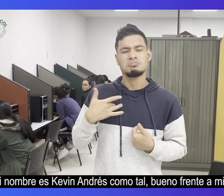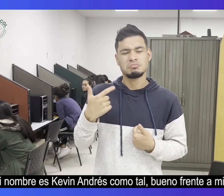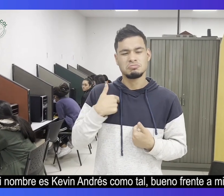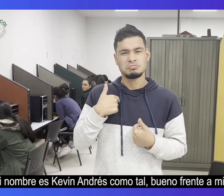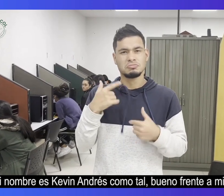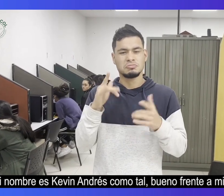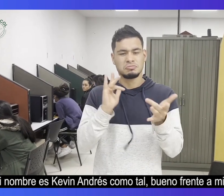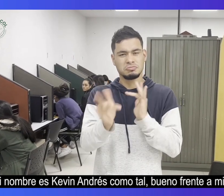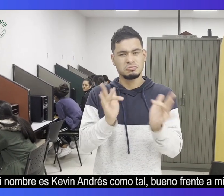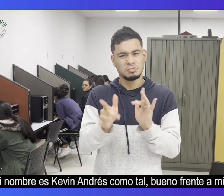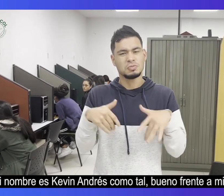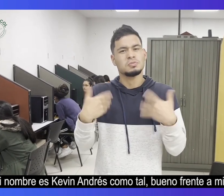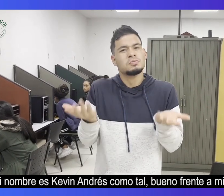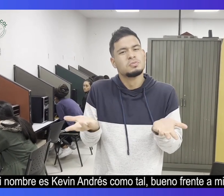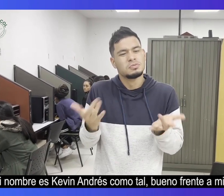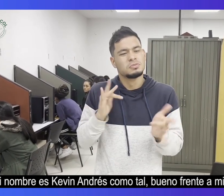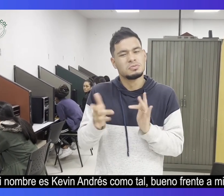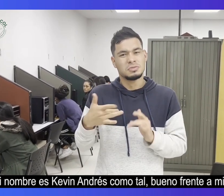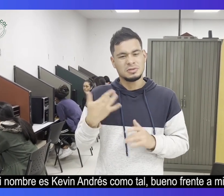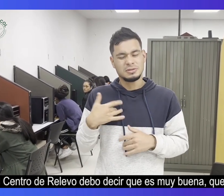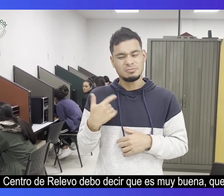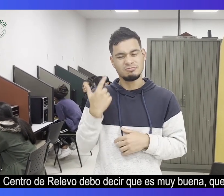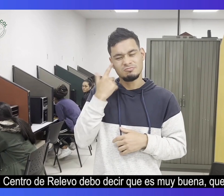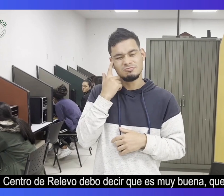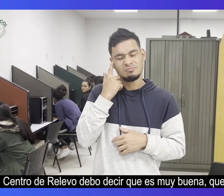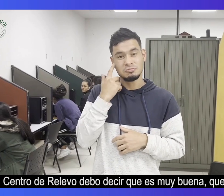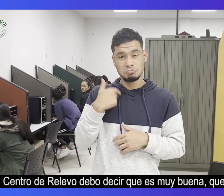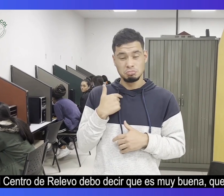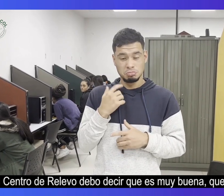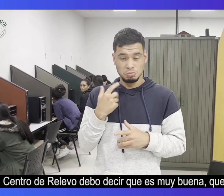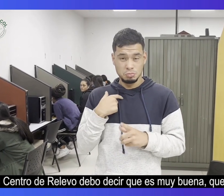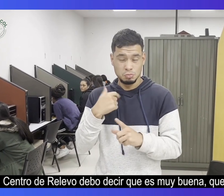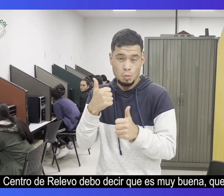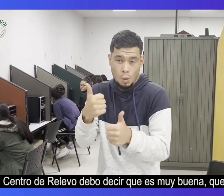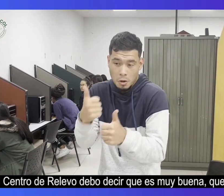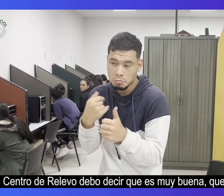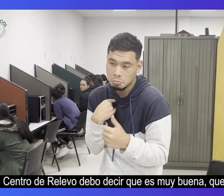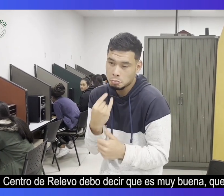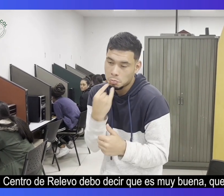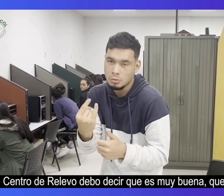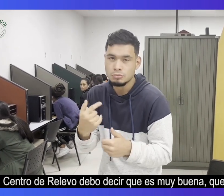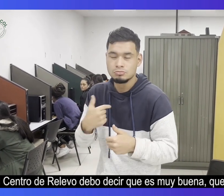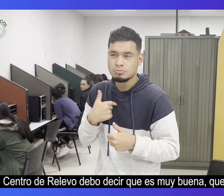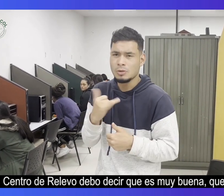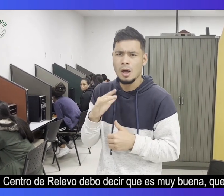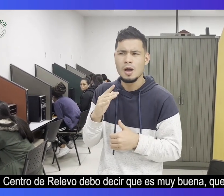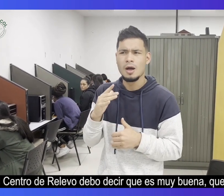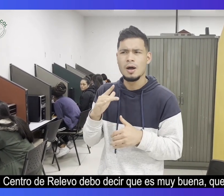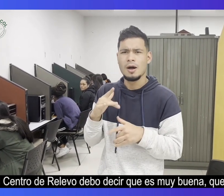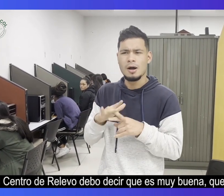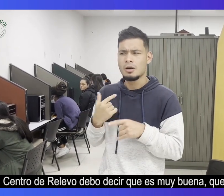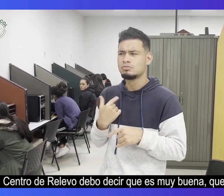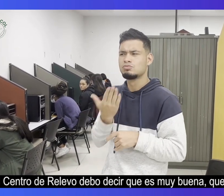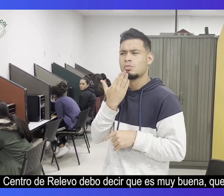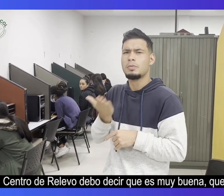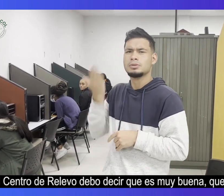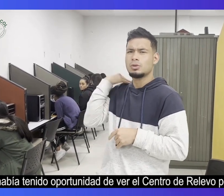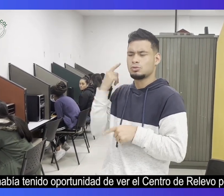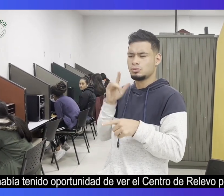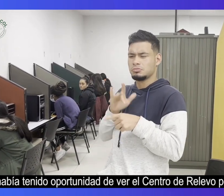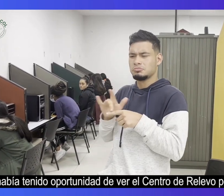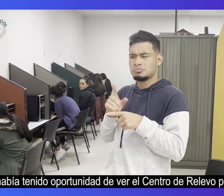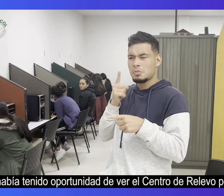como tal. Bueno, frente a mi percepción del Centro de Relevo, debo decir que es muy buena, que me interesa.